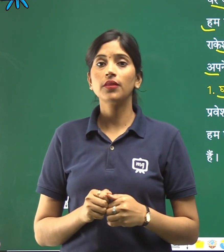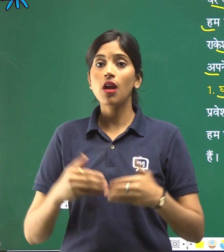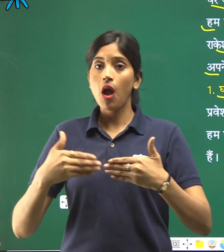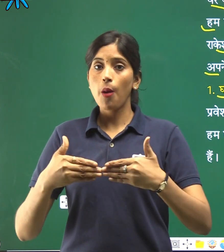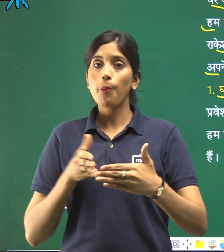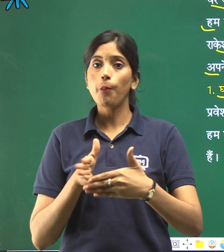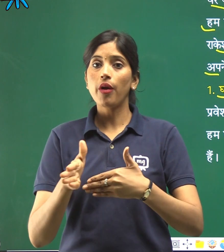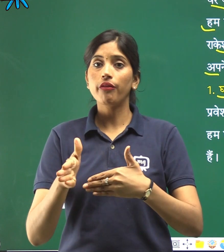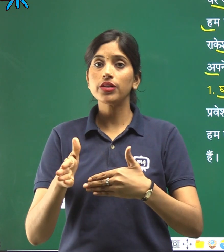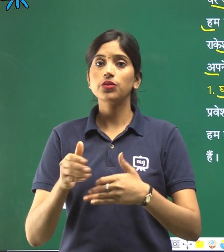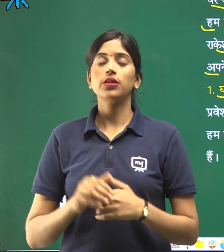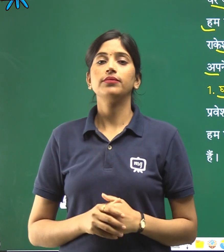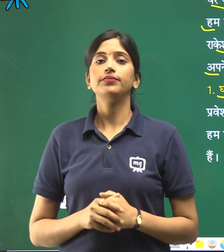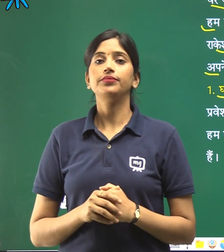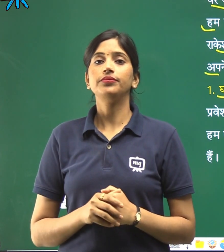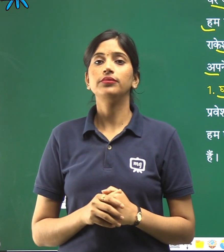प्रवेश द्वार।